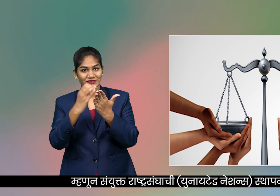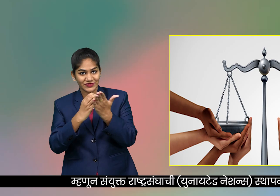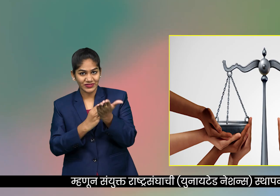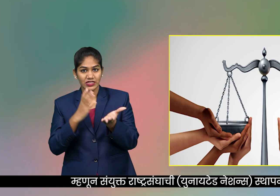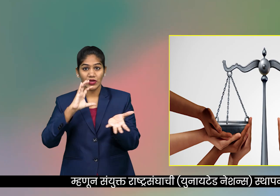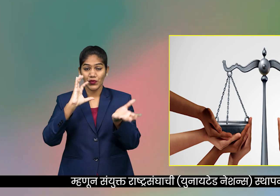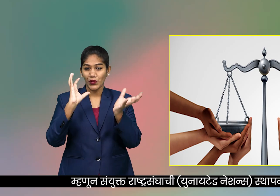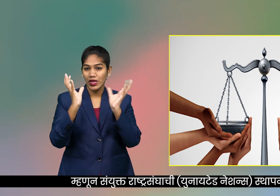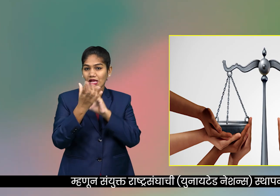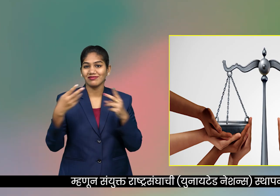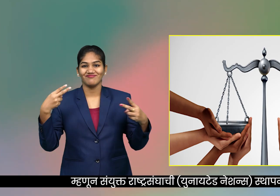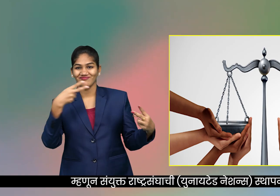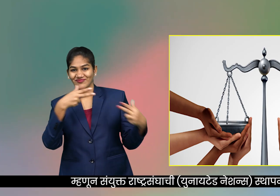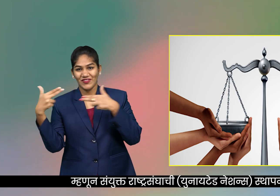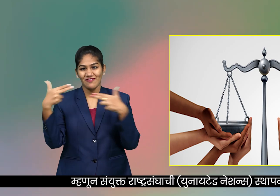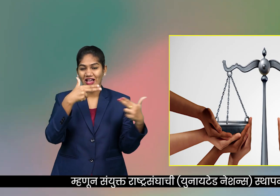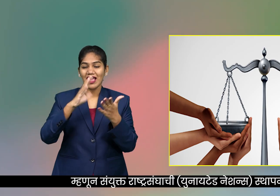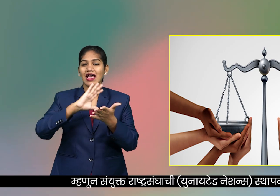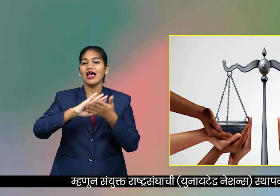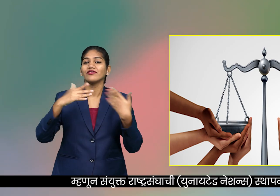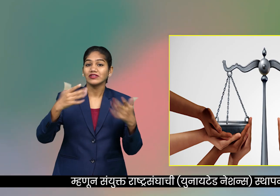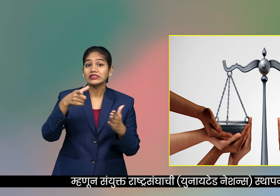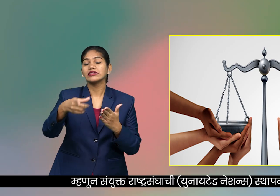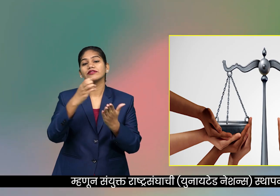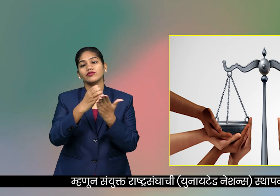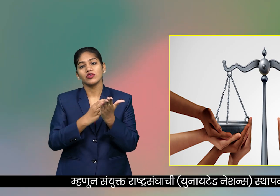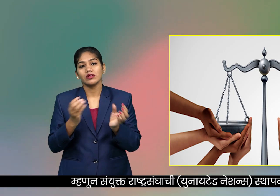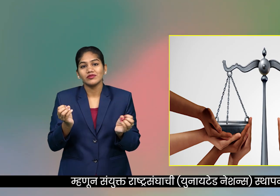म्हणून संयुक्त राष्ट्रसंघी म्हणजे युनायटेड नेशन्स स्थापना करण्यात आली.